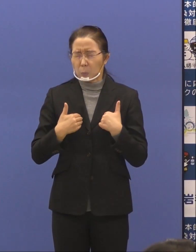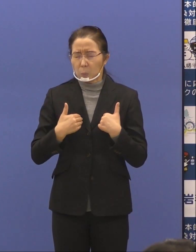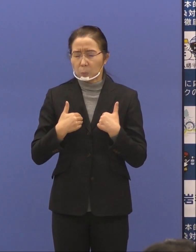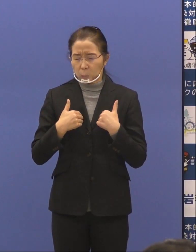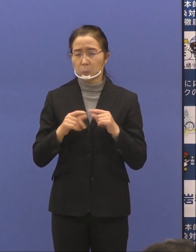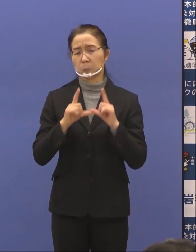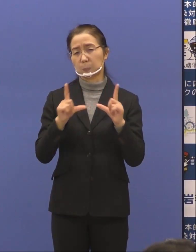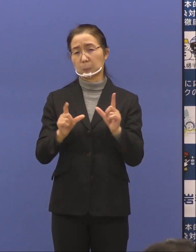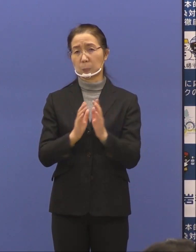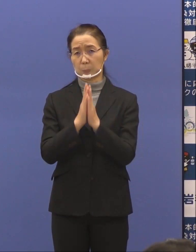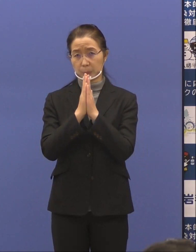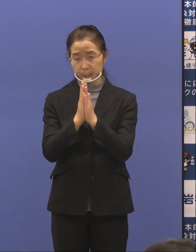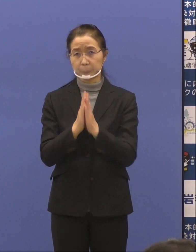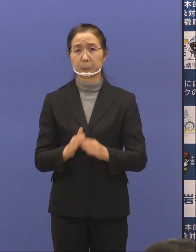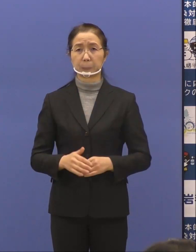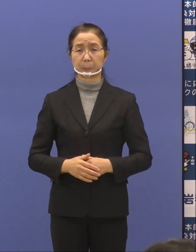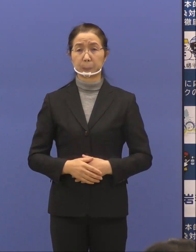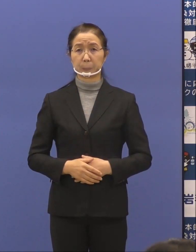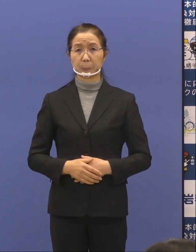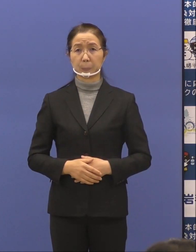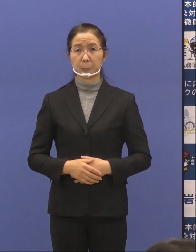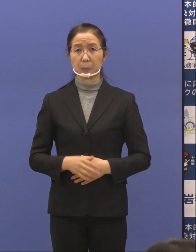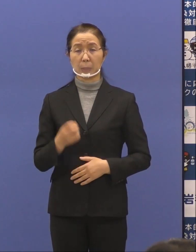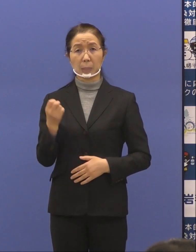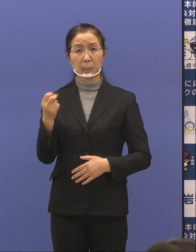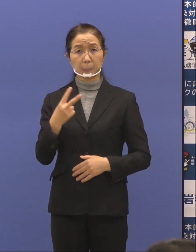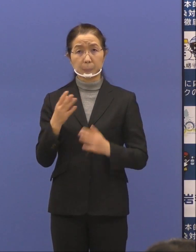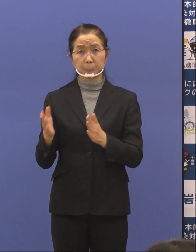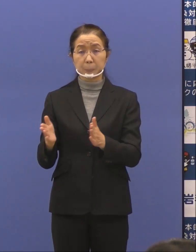。あとは